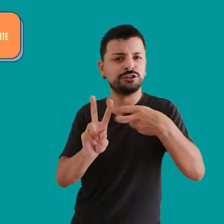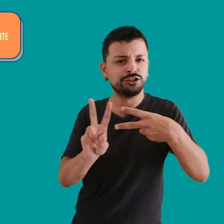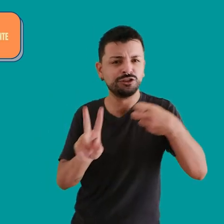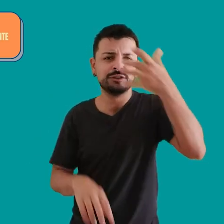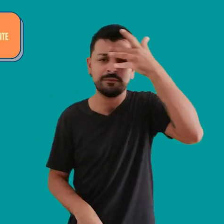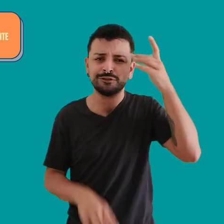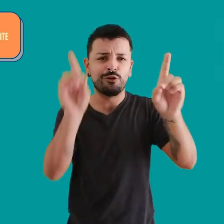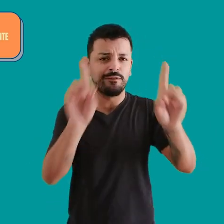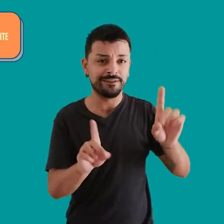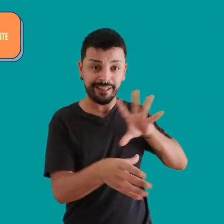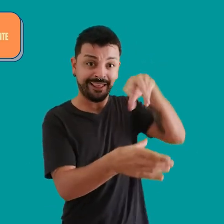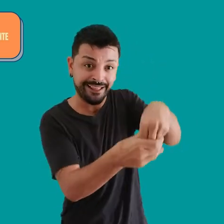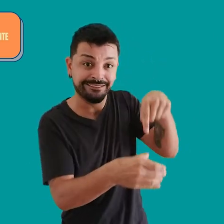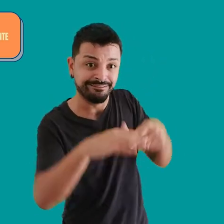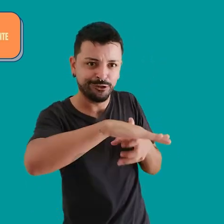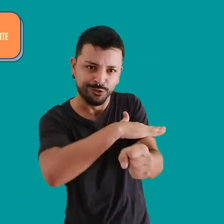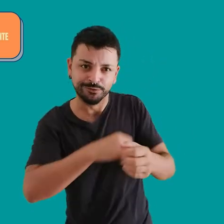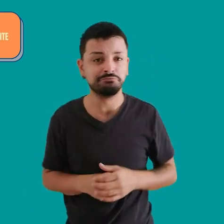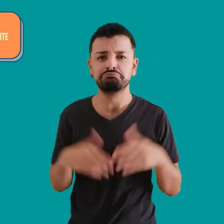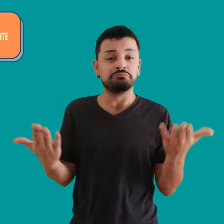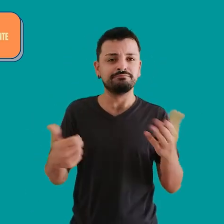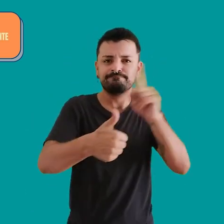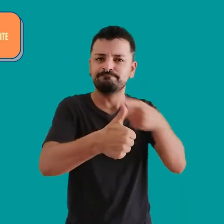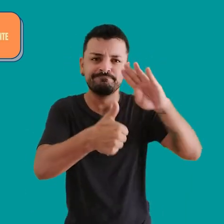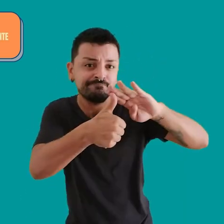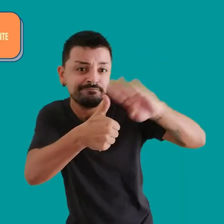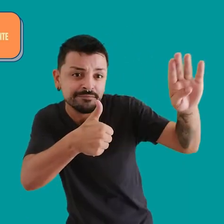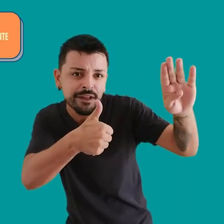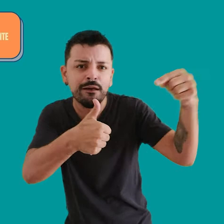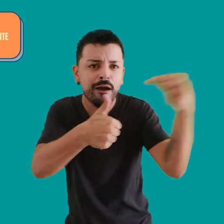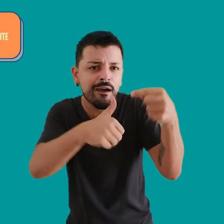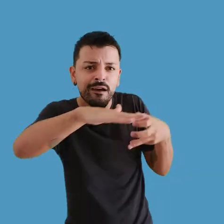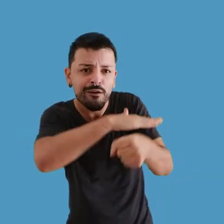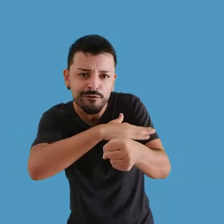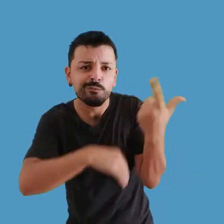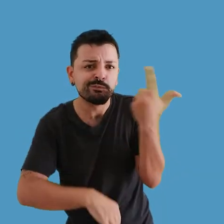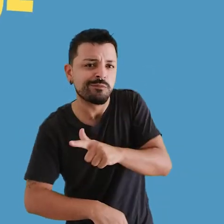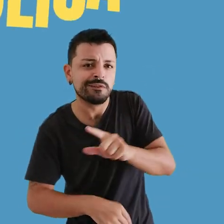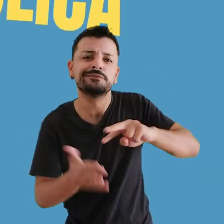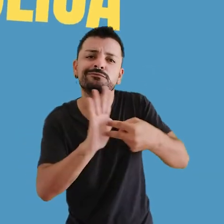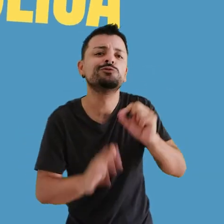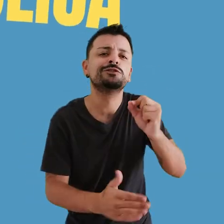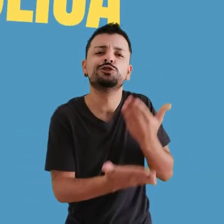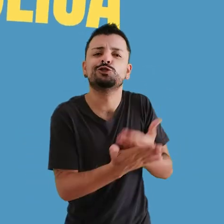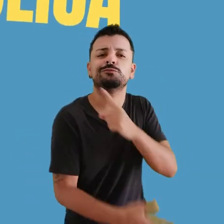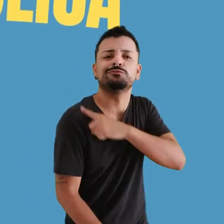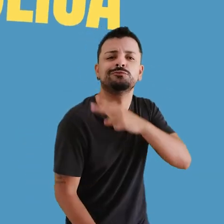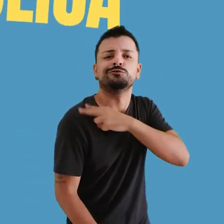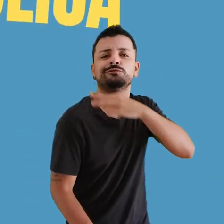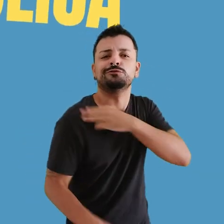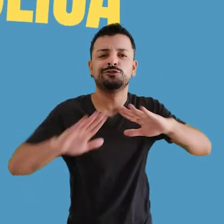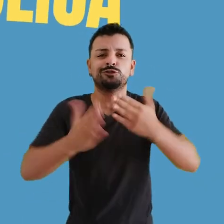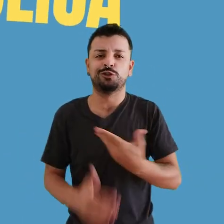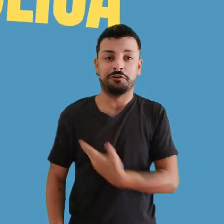pardos, indígenas e pessoas com deficiência. Ou seja, o primeiro critério para ser cotista é ter estudado